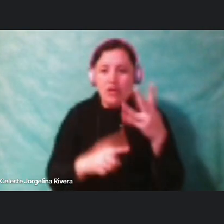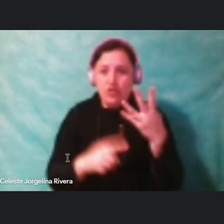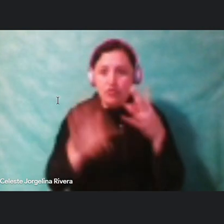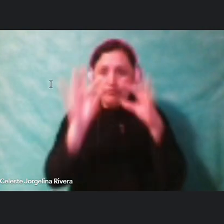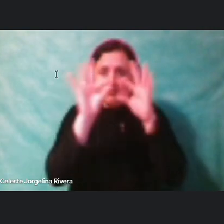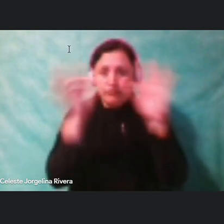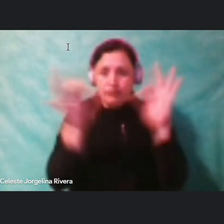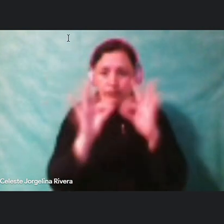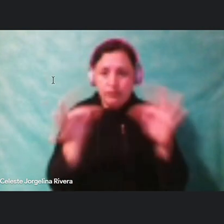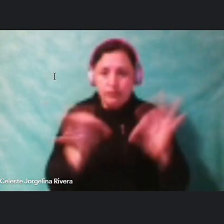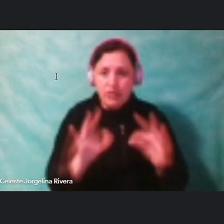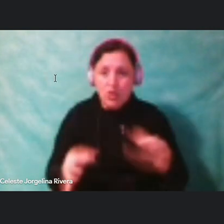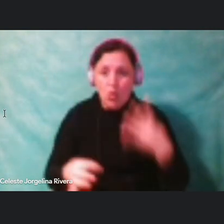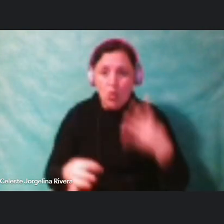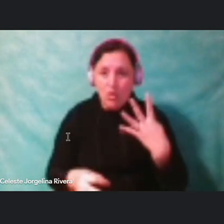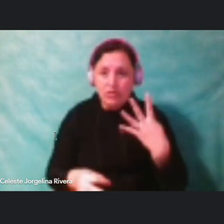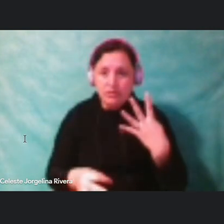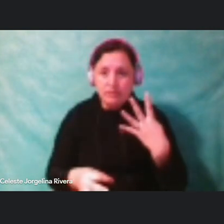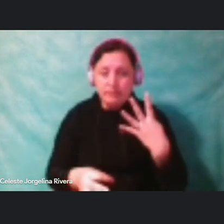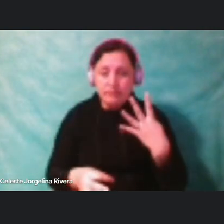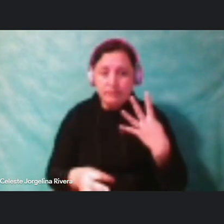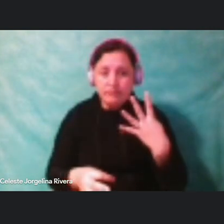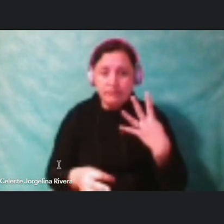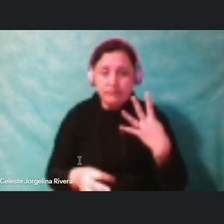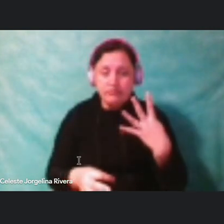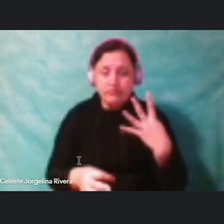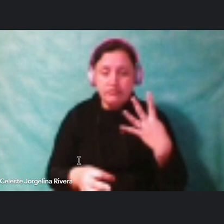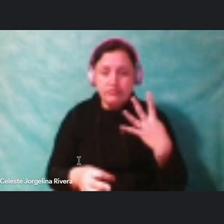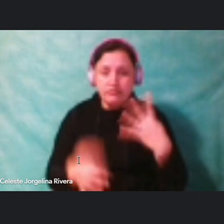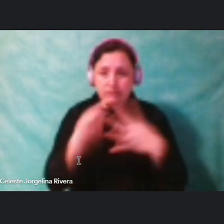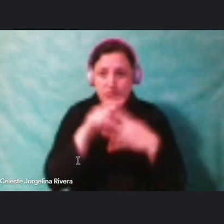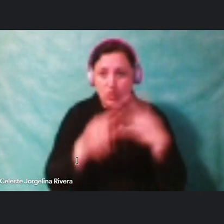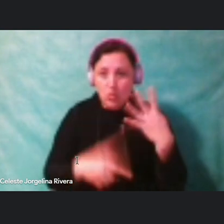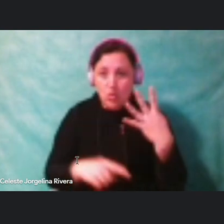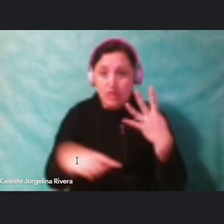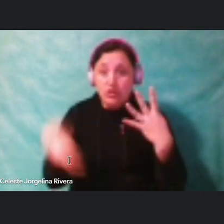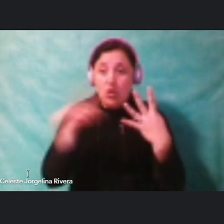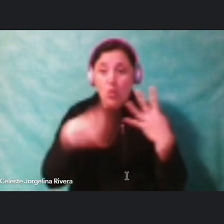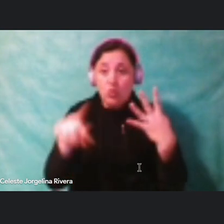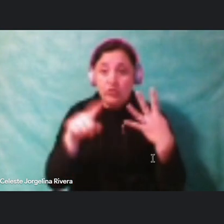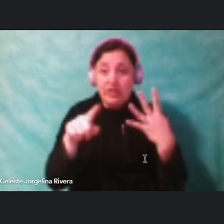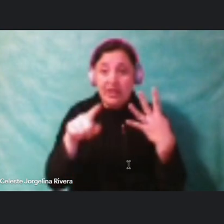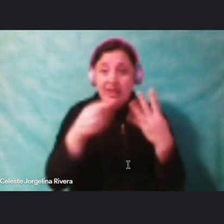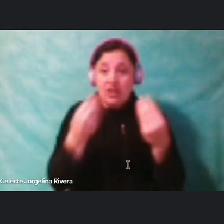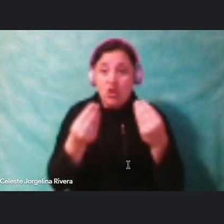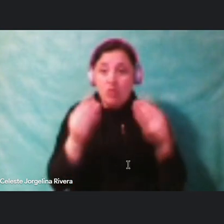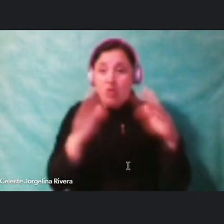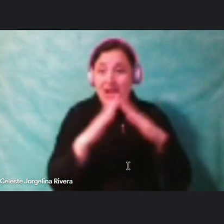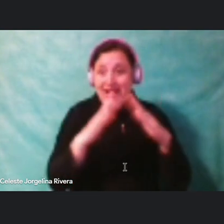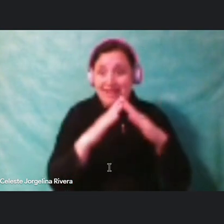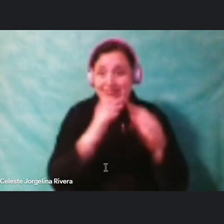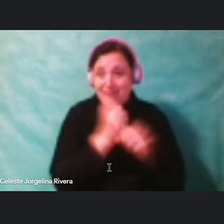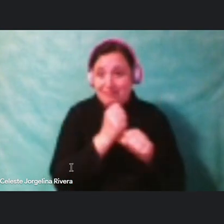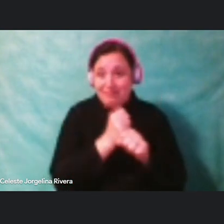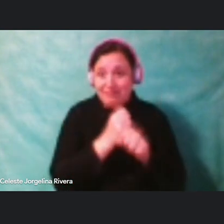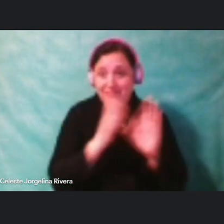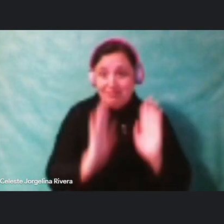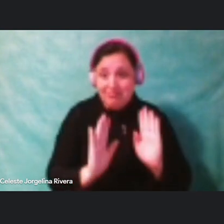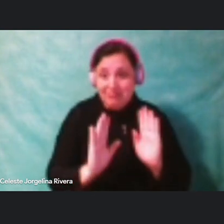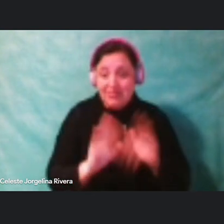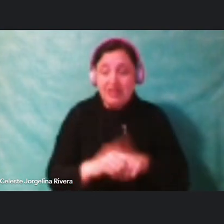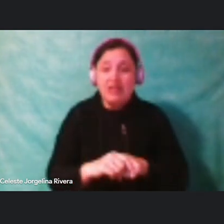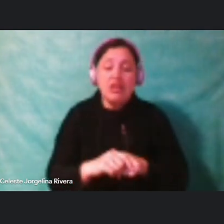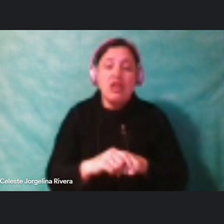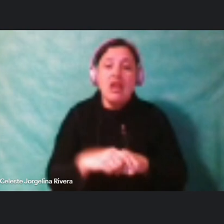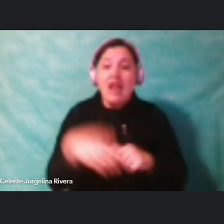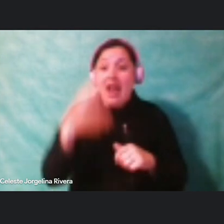Cuatro oraciones. Una, dos, tres y cuatro. ¿Sí? Esas oraciones, la última es una frase o una oración